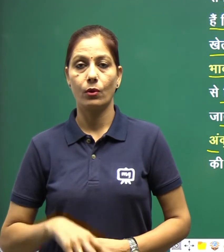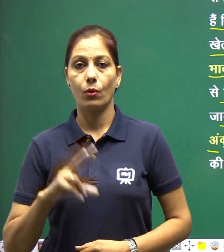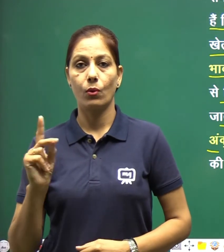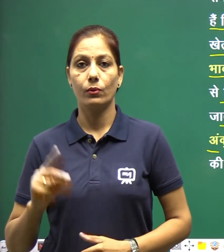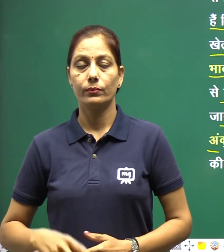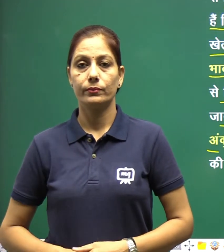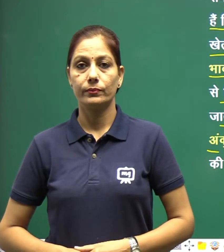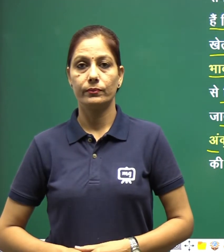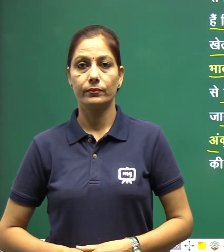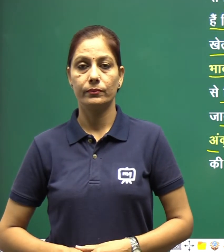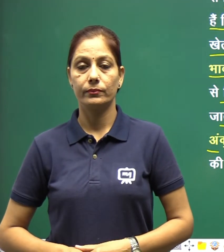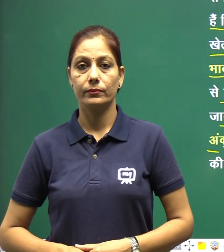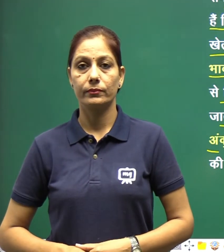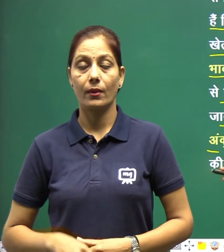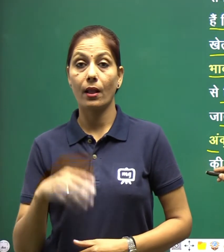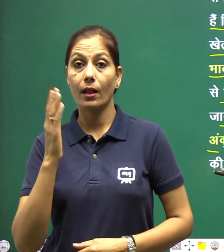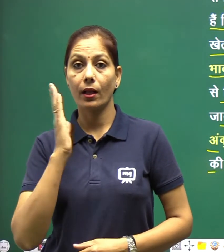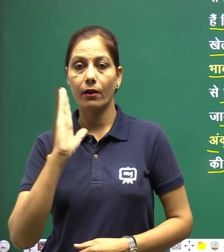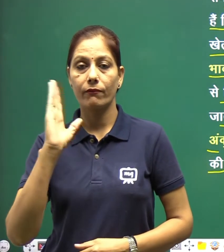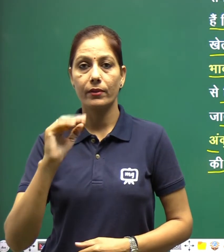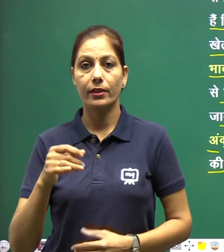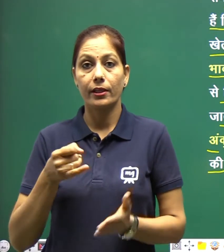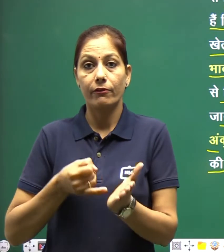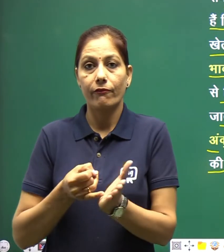और कविता की फसल